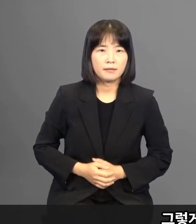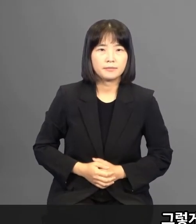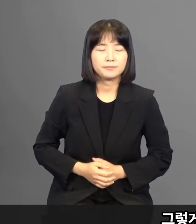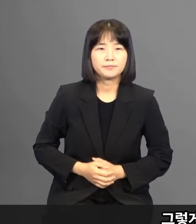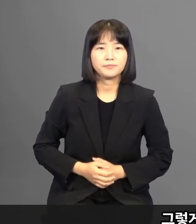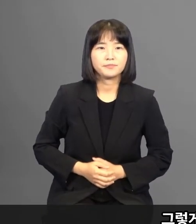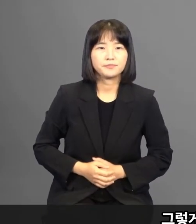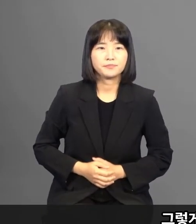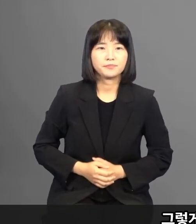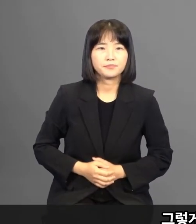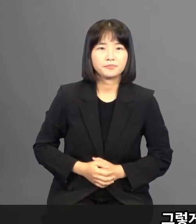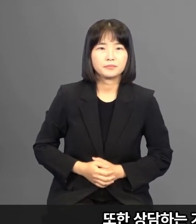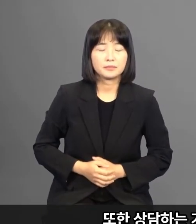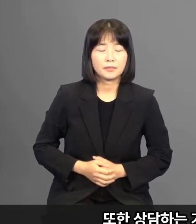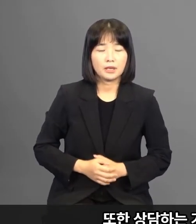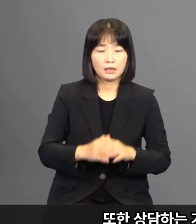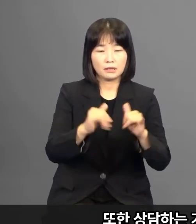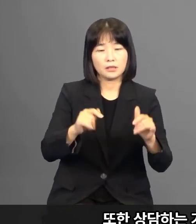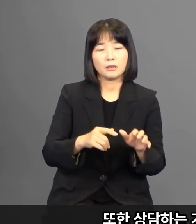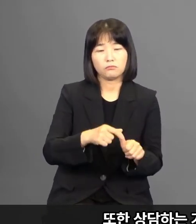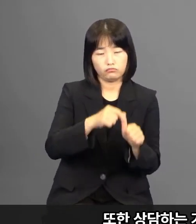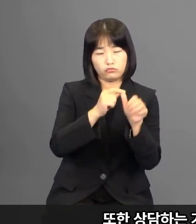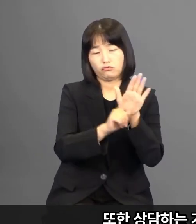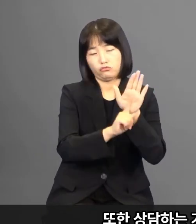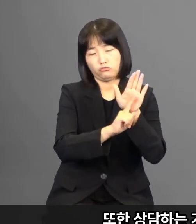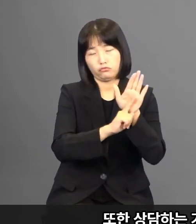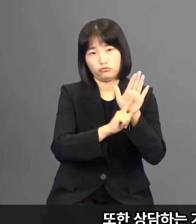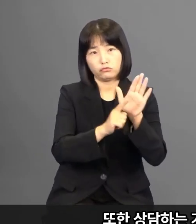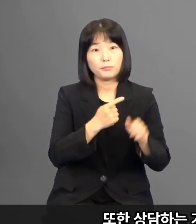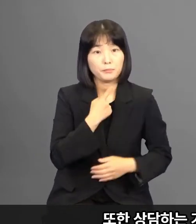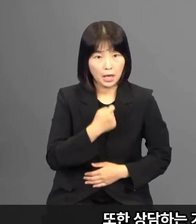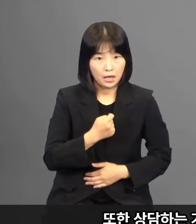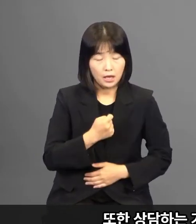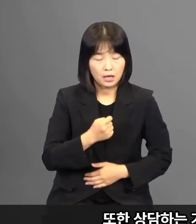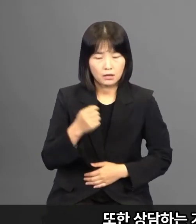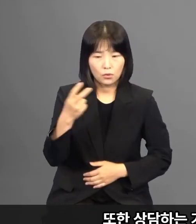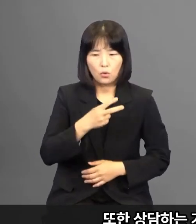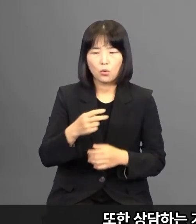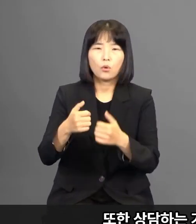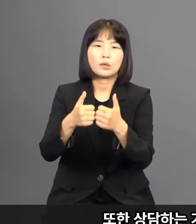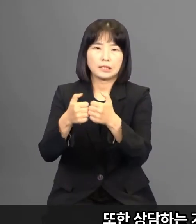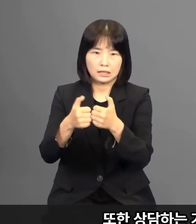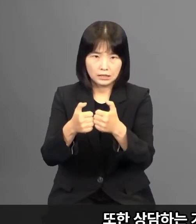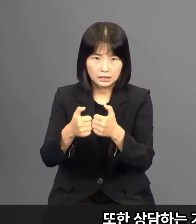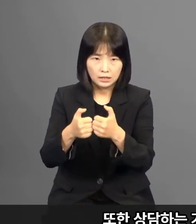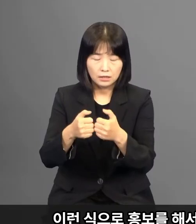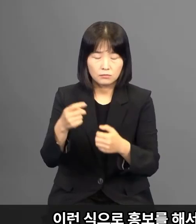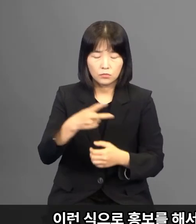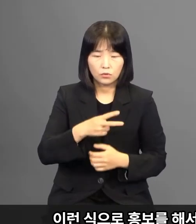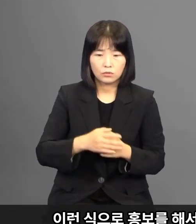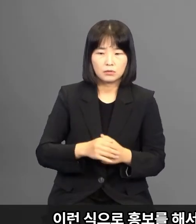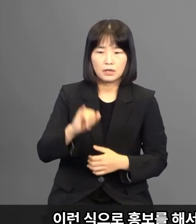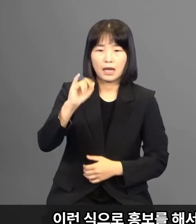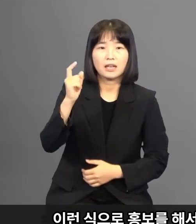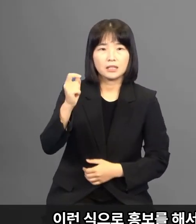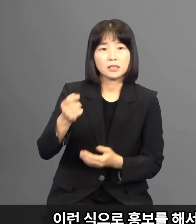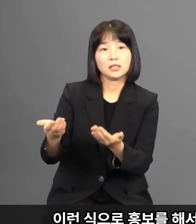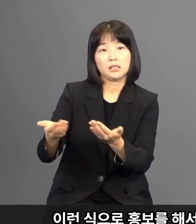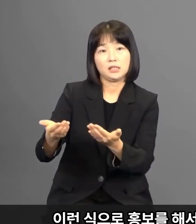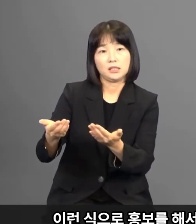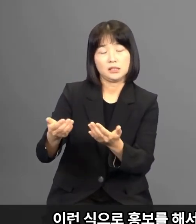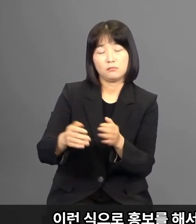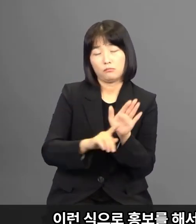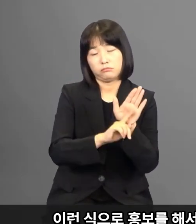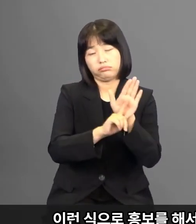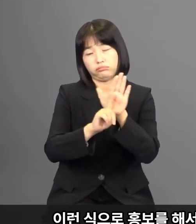그렇게 구인 광고를 했고, 또한 상담하는 거다, 또 IT 업무 보는 것이다, 뭐 이런 식으로